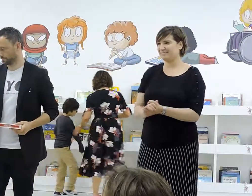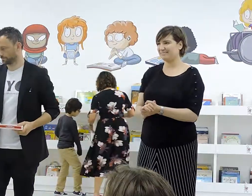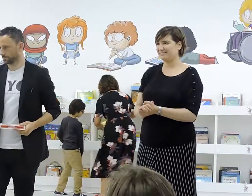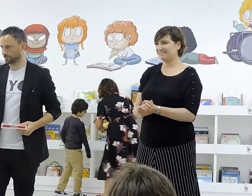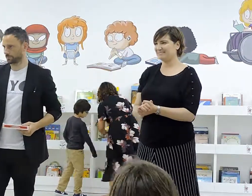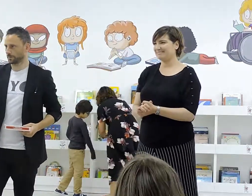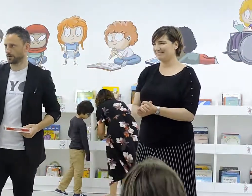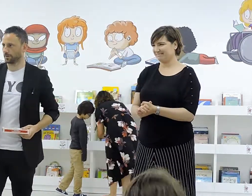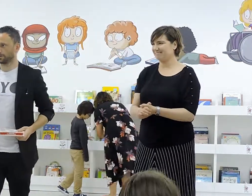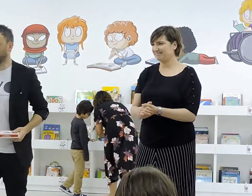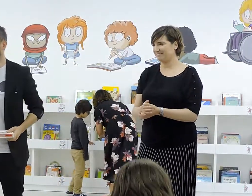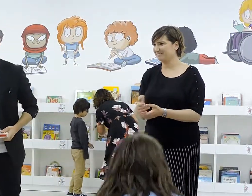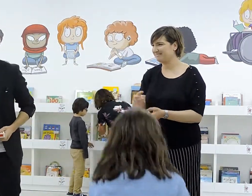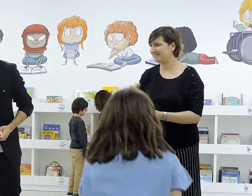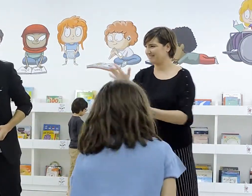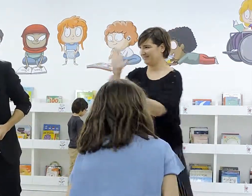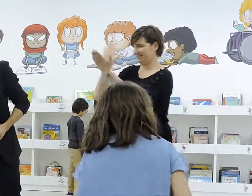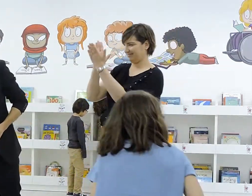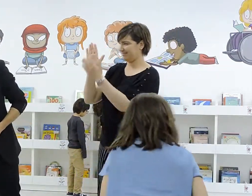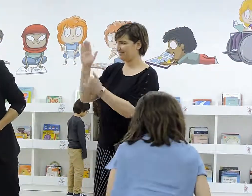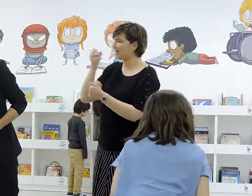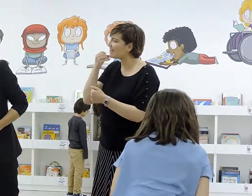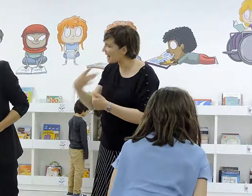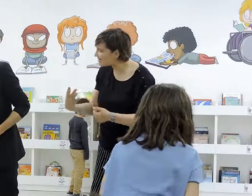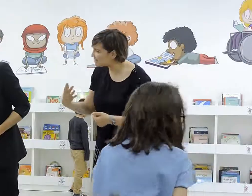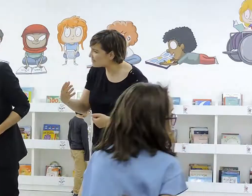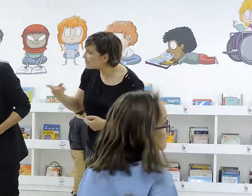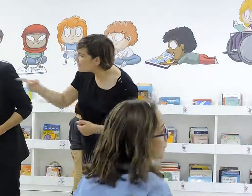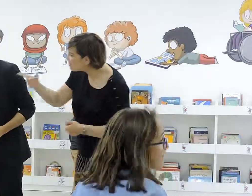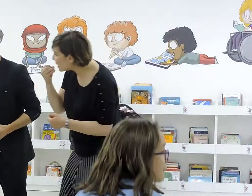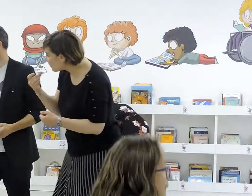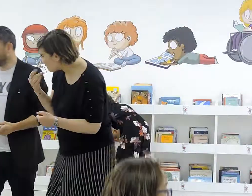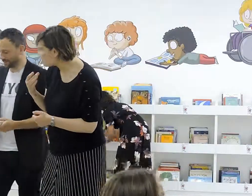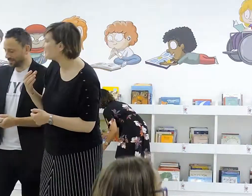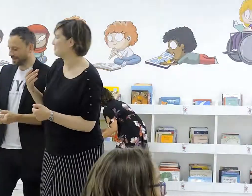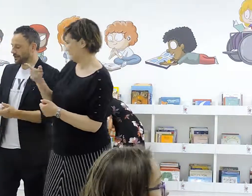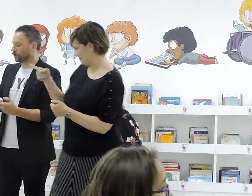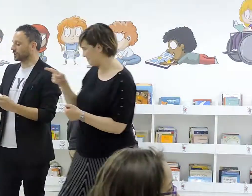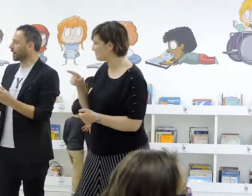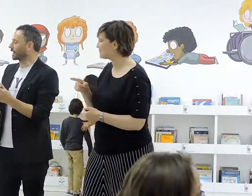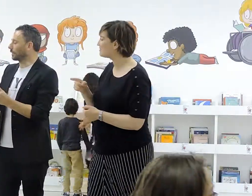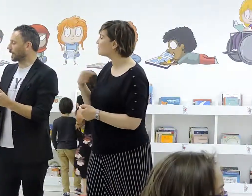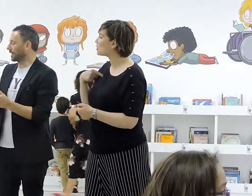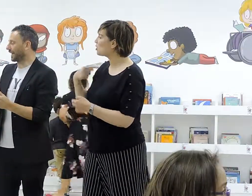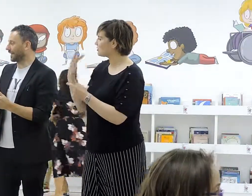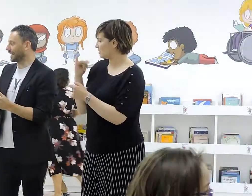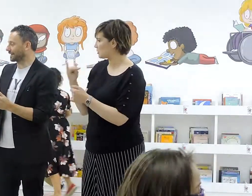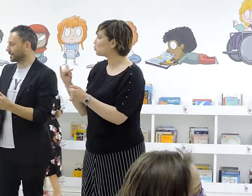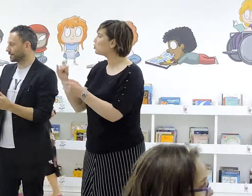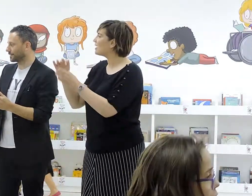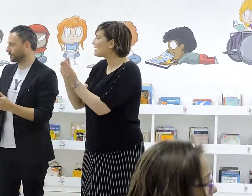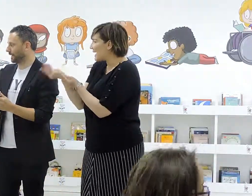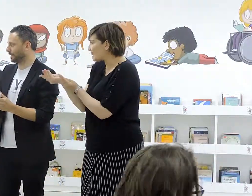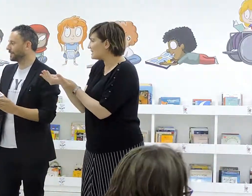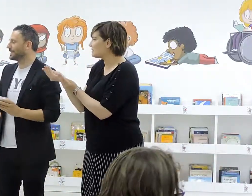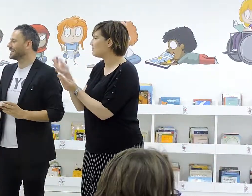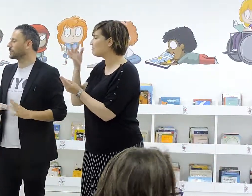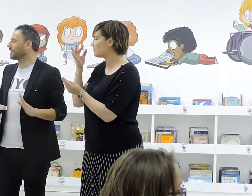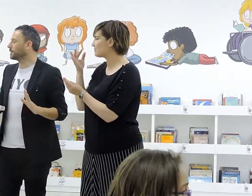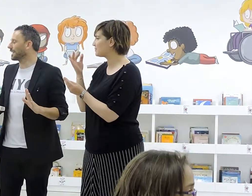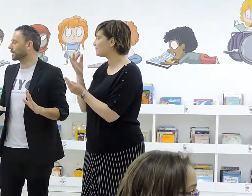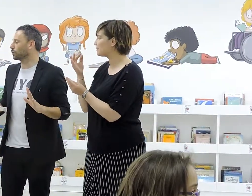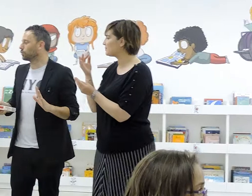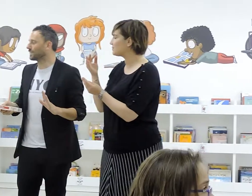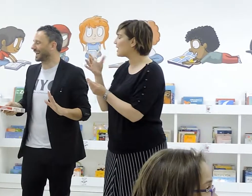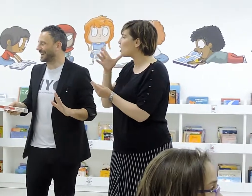Venga. La ilusión. ¿Qué tal? ¿Todo bien? ¿Sí? Yo tengo aquí una baraja de cartas, ¿vale? Y